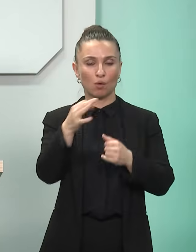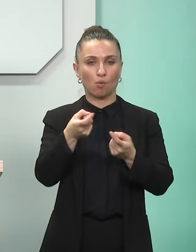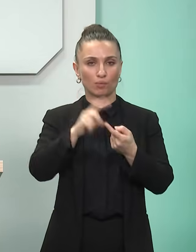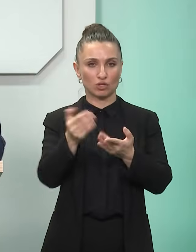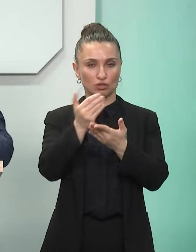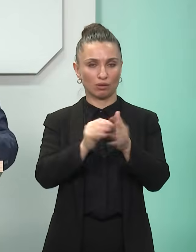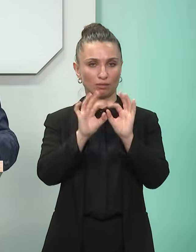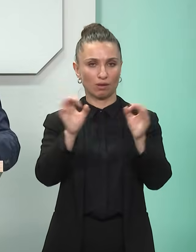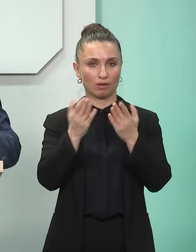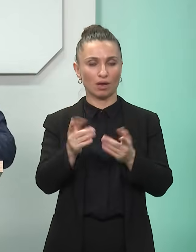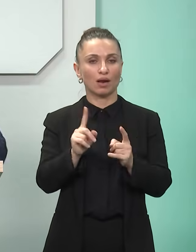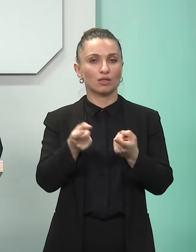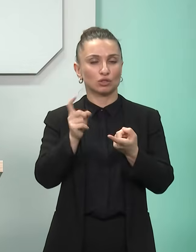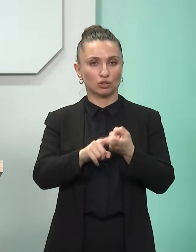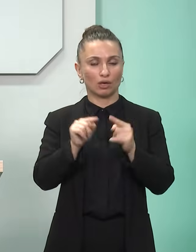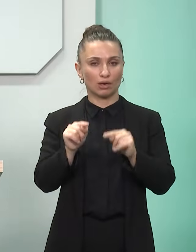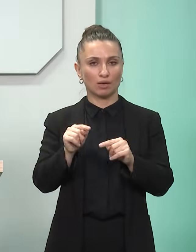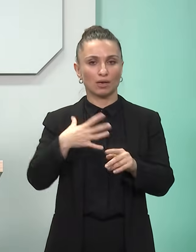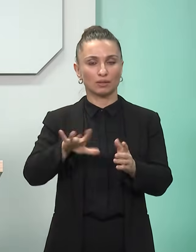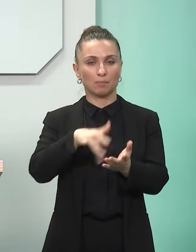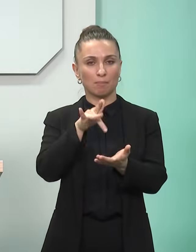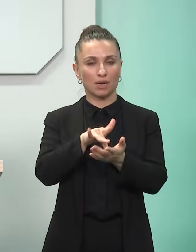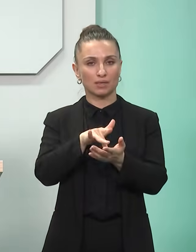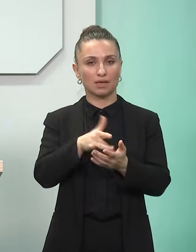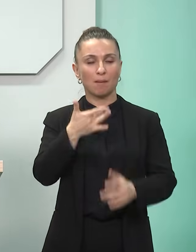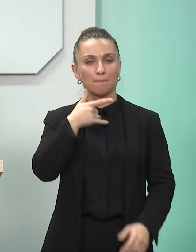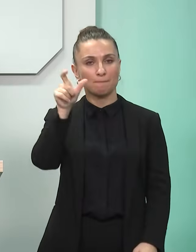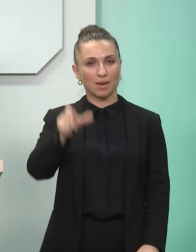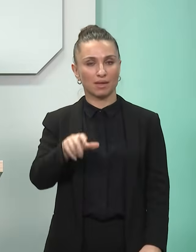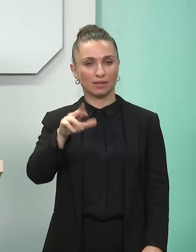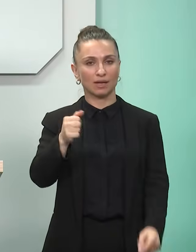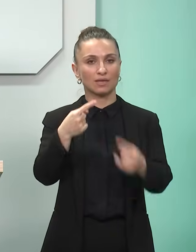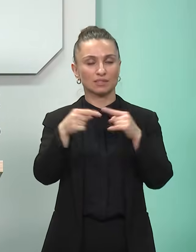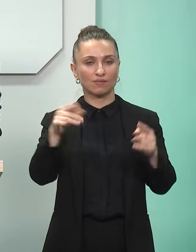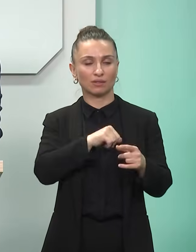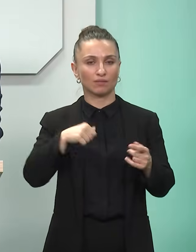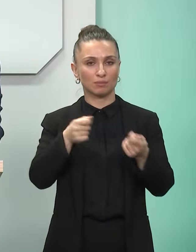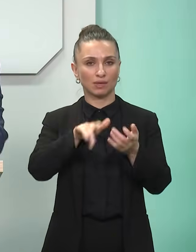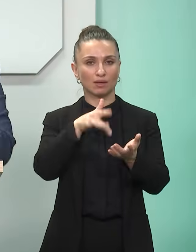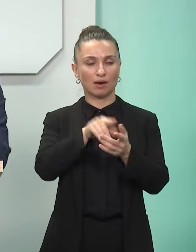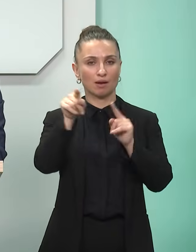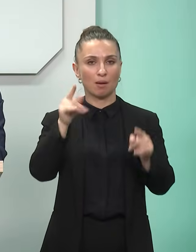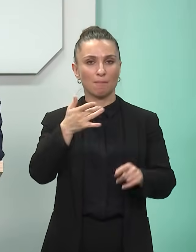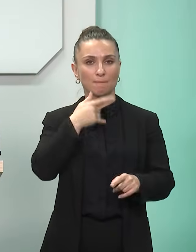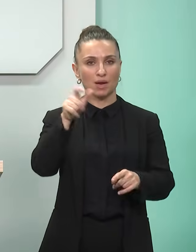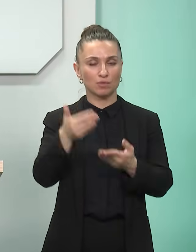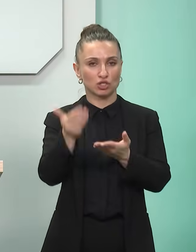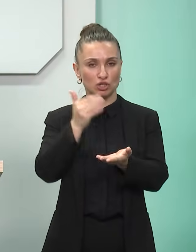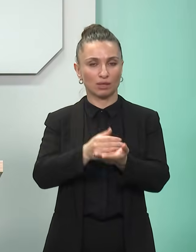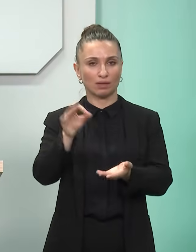უბნის შედეგები. რაც შეეხება თბილისის მერსა და სხვა თვითმმართველი ქალაქების მერების